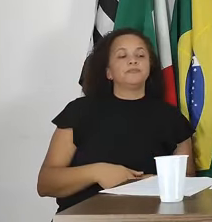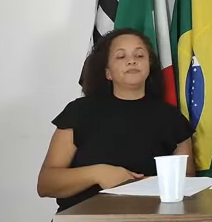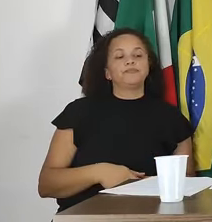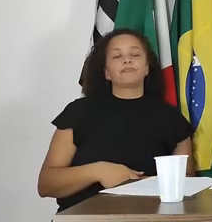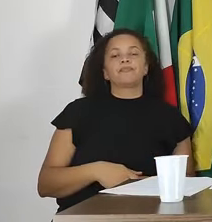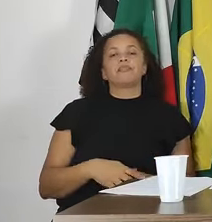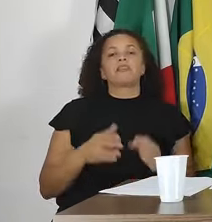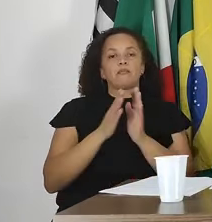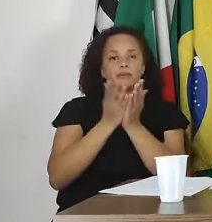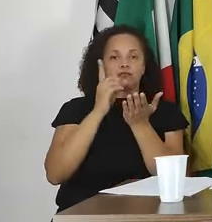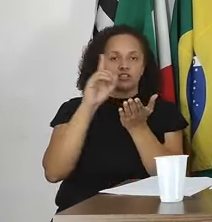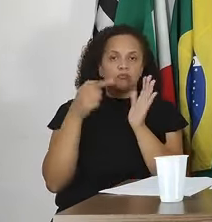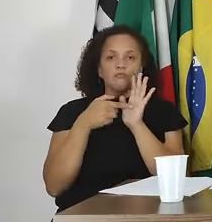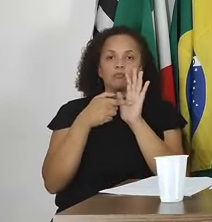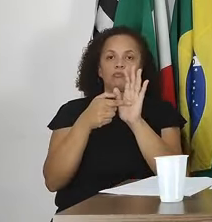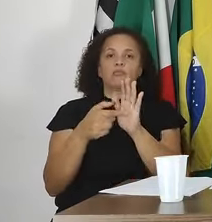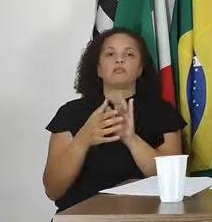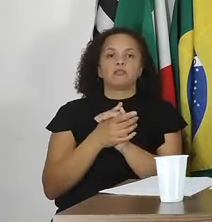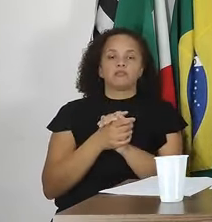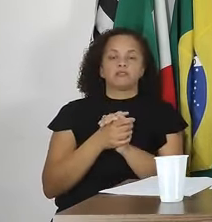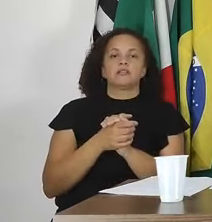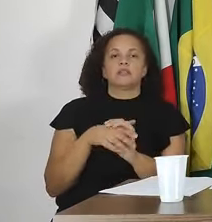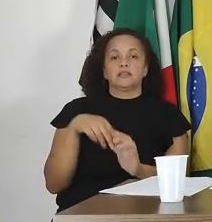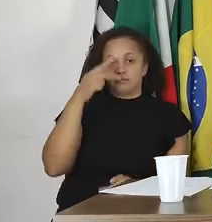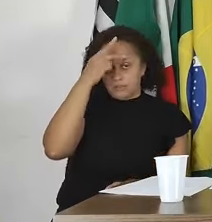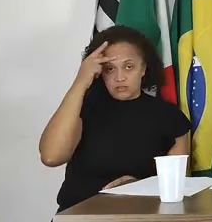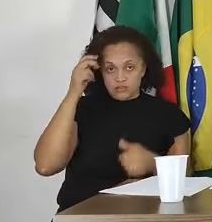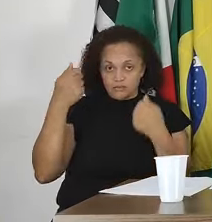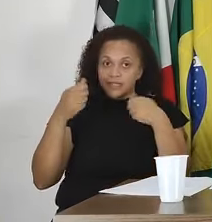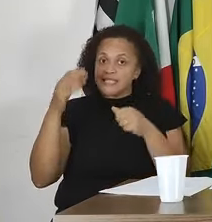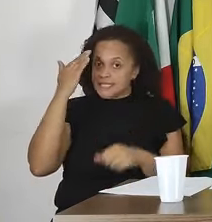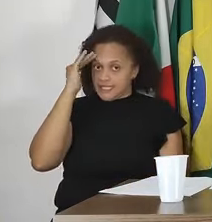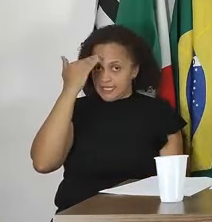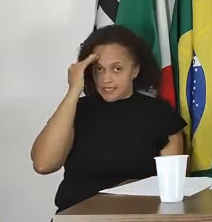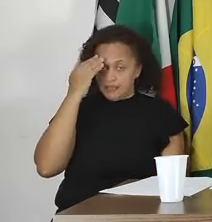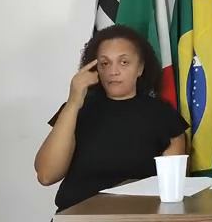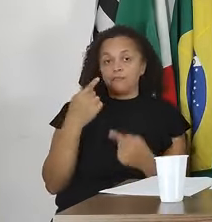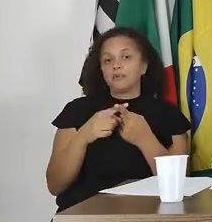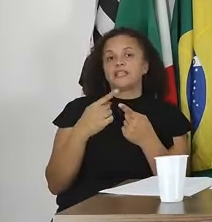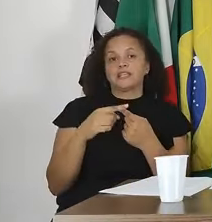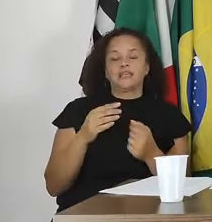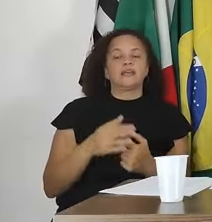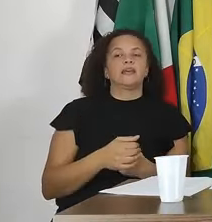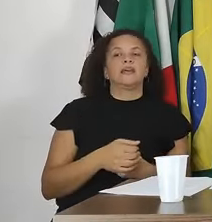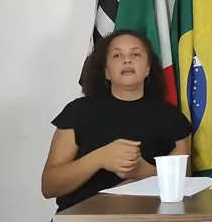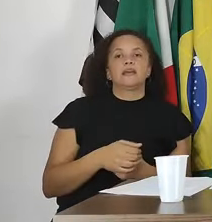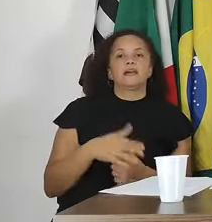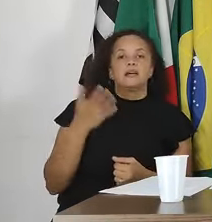eles tinham a teologia da liberdade, né? A graça